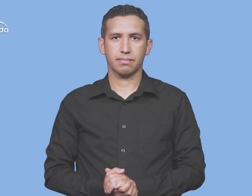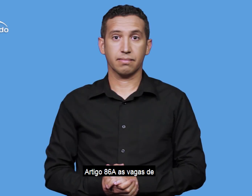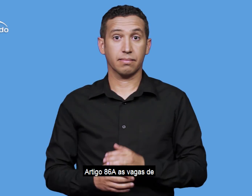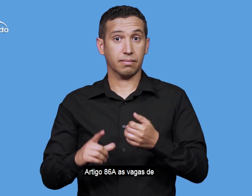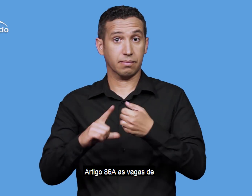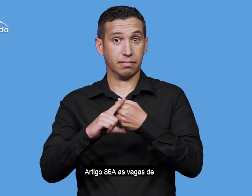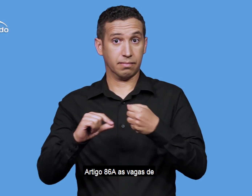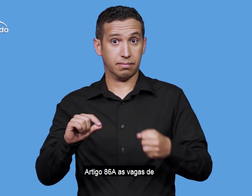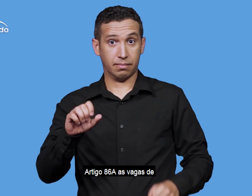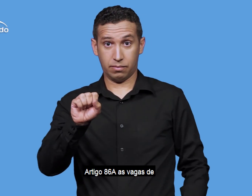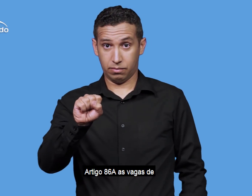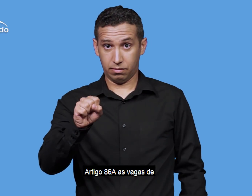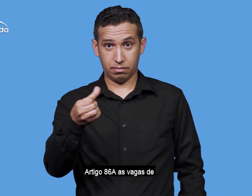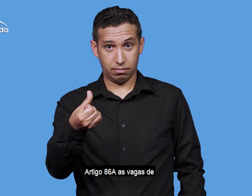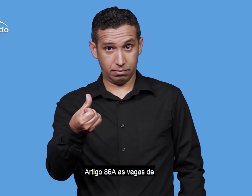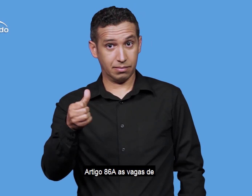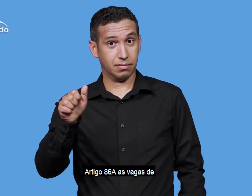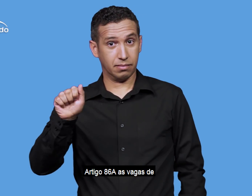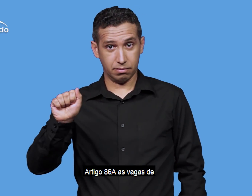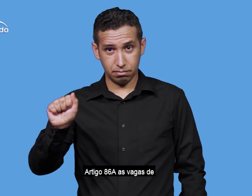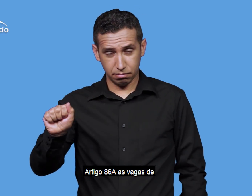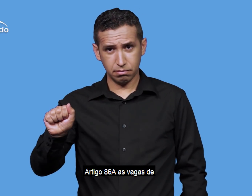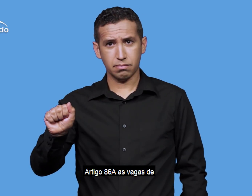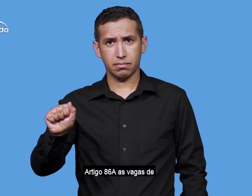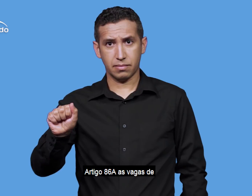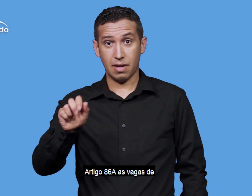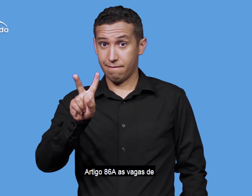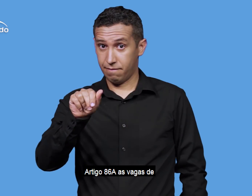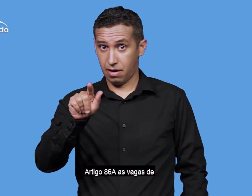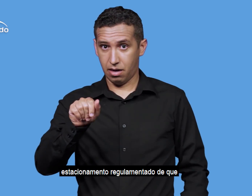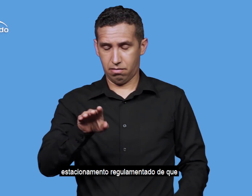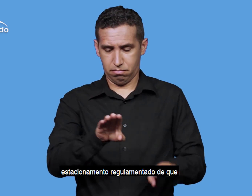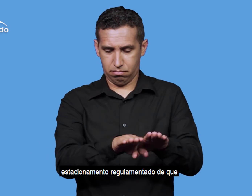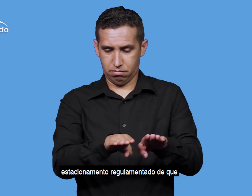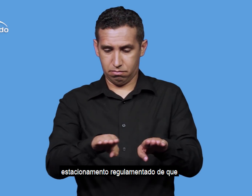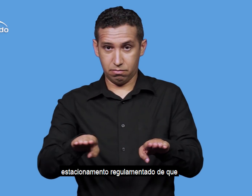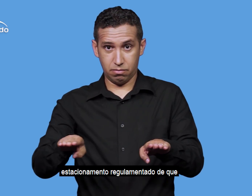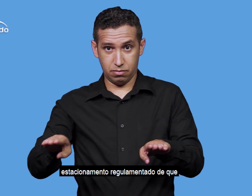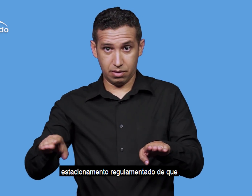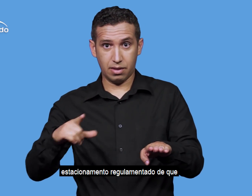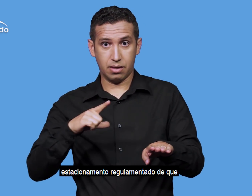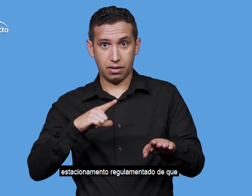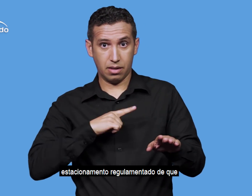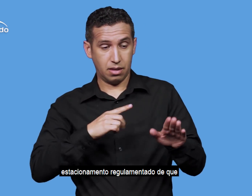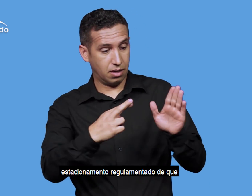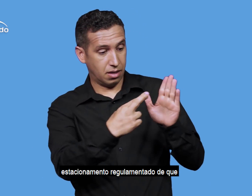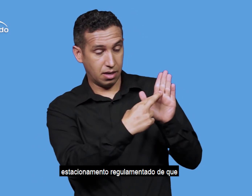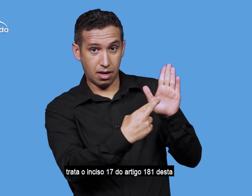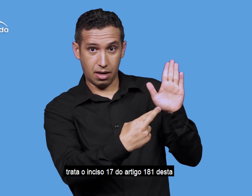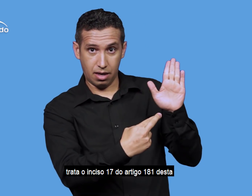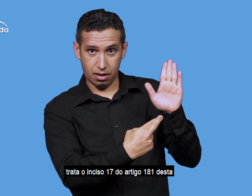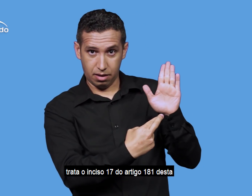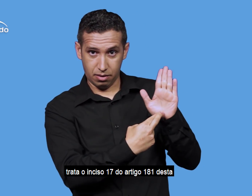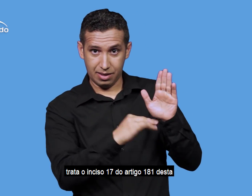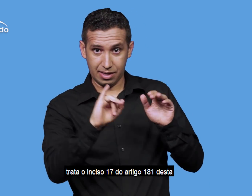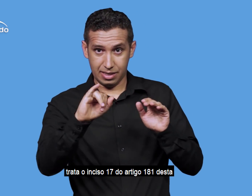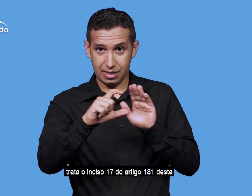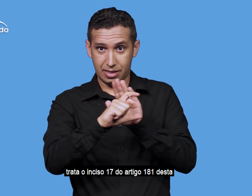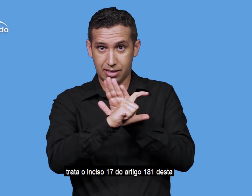artigo 86 a as vagas de estacionamento regulamentado de que trata o inciso 17